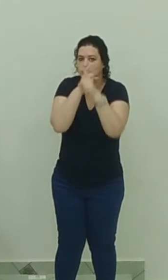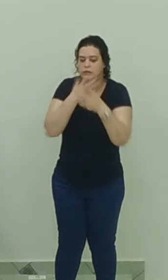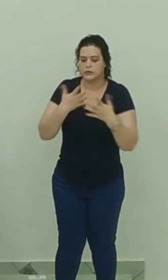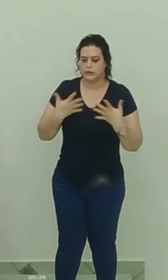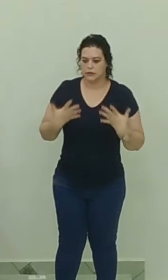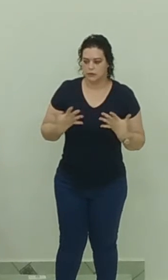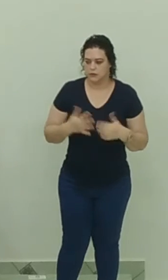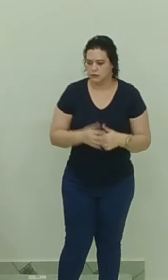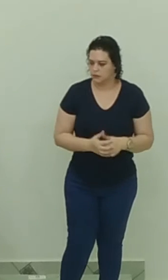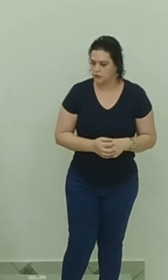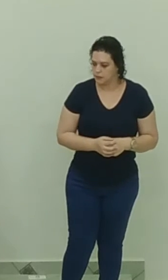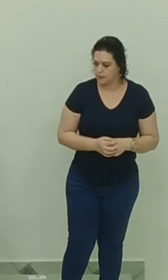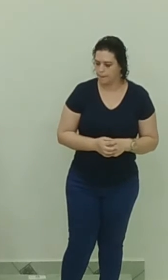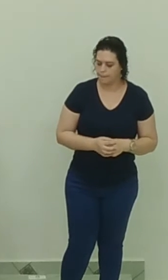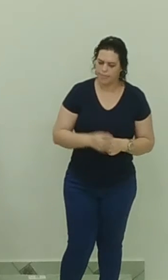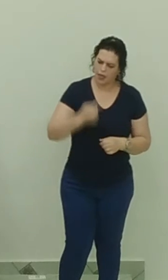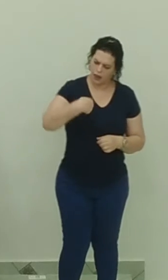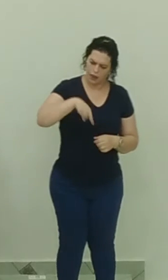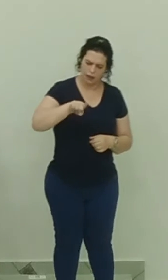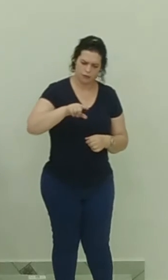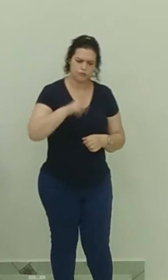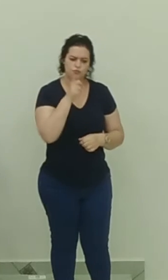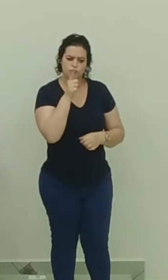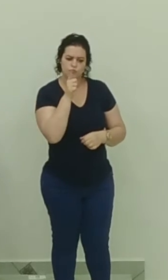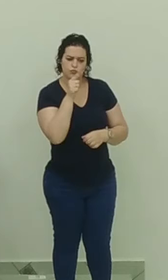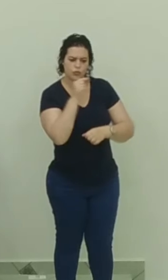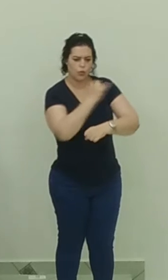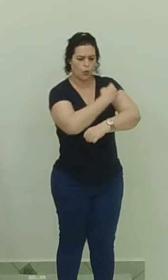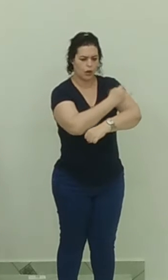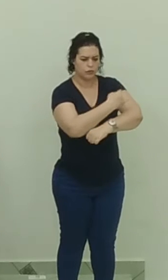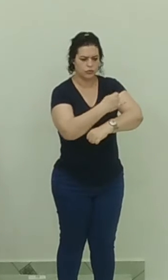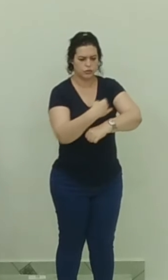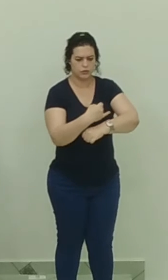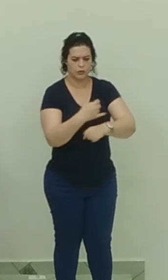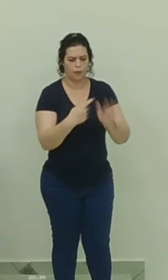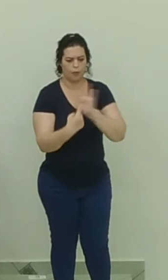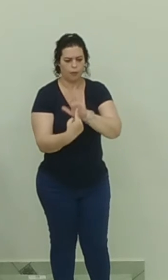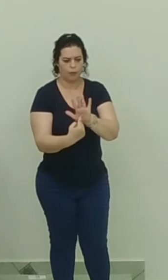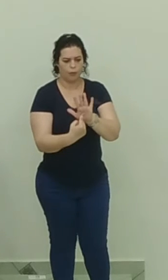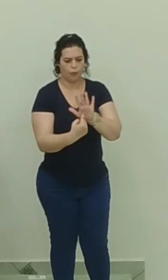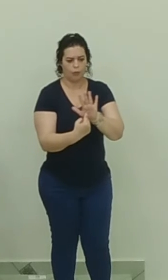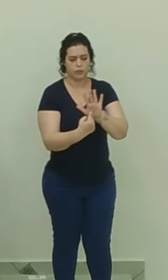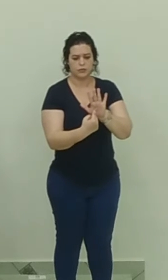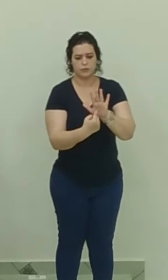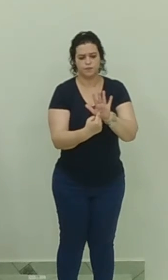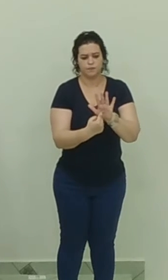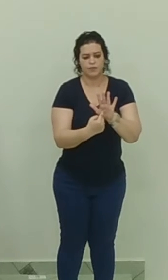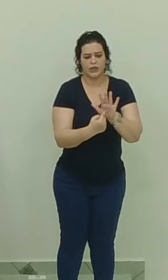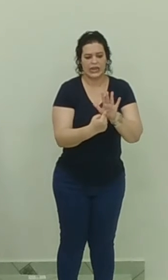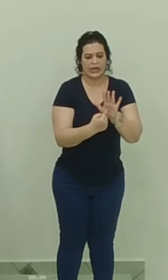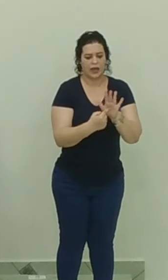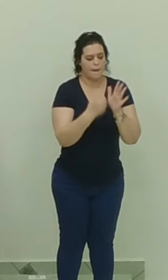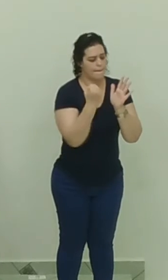Jordão nada mais é do que um símbolo de vitória, que garante que